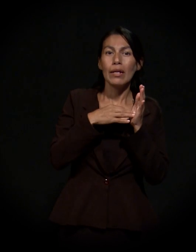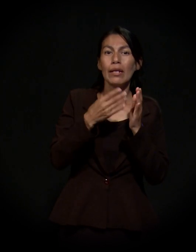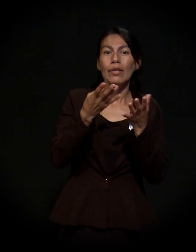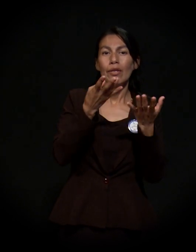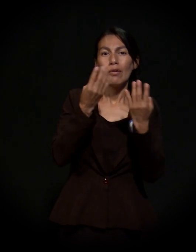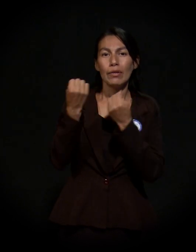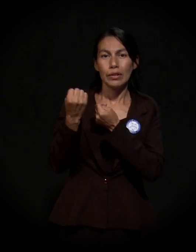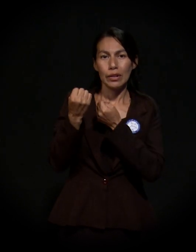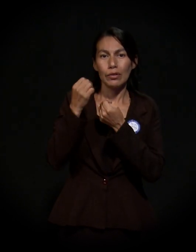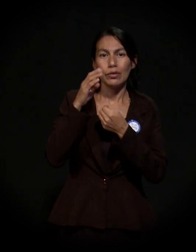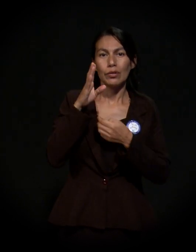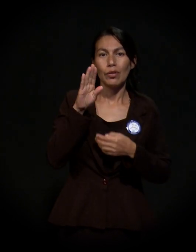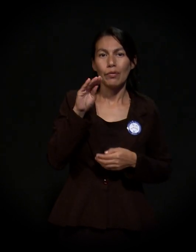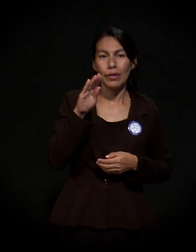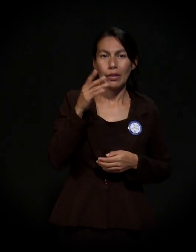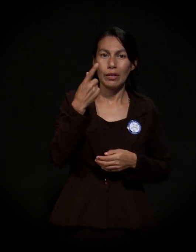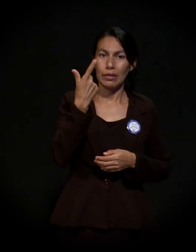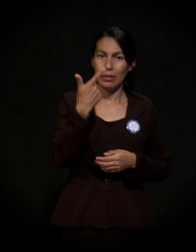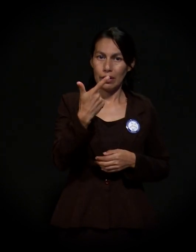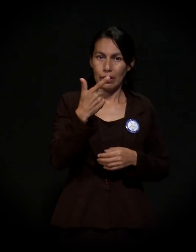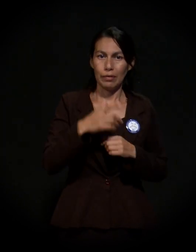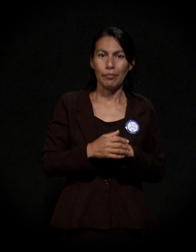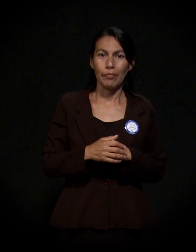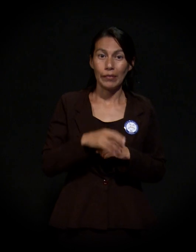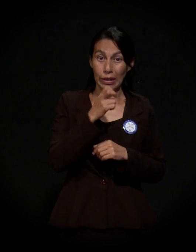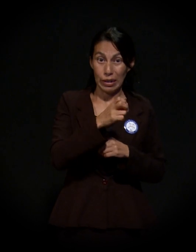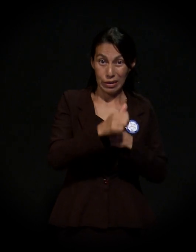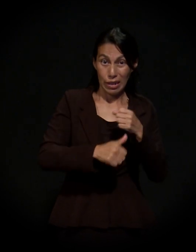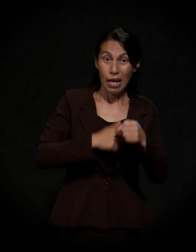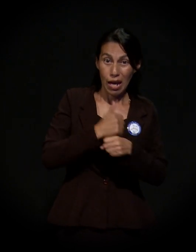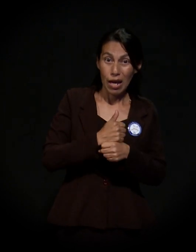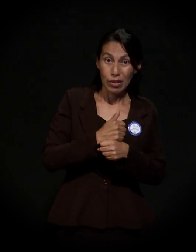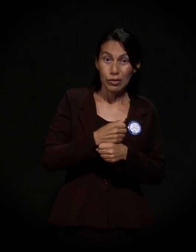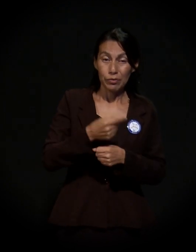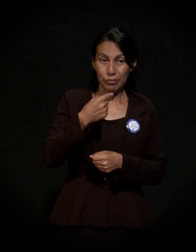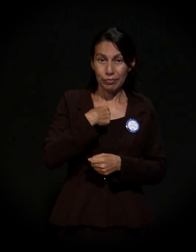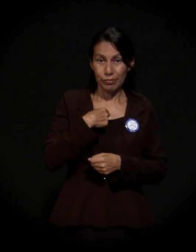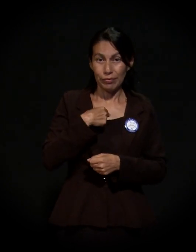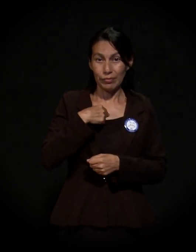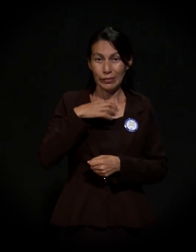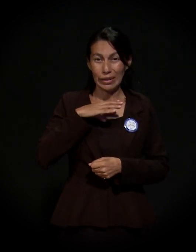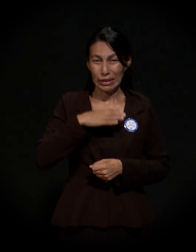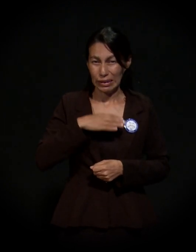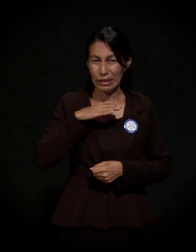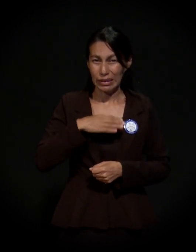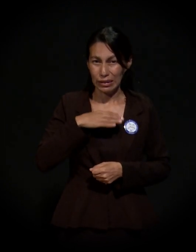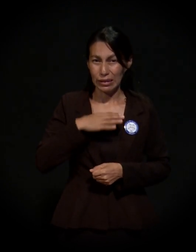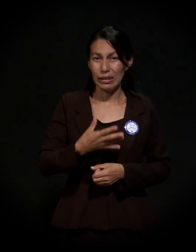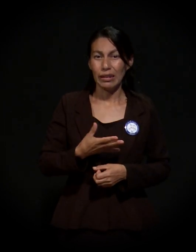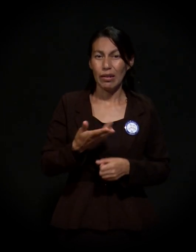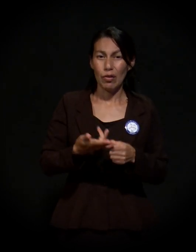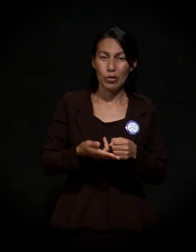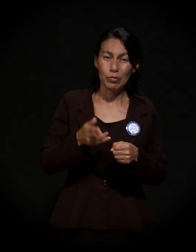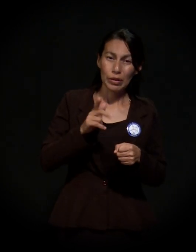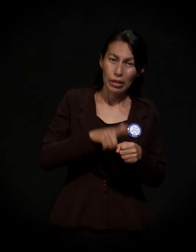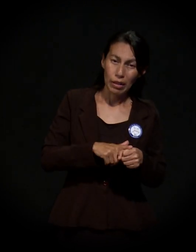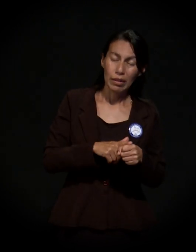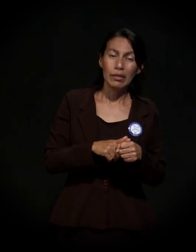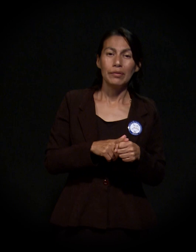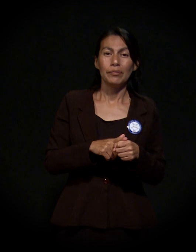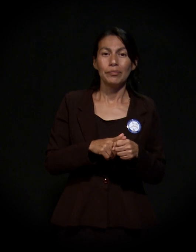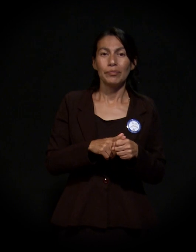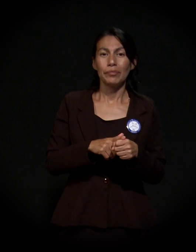ese año yo enfermé de cáncer y cuando estaba en el hospital y que me